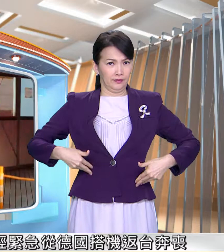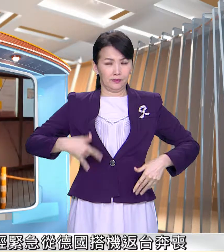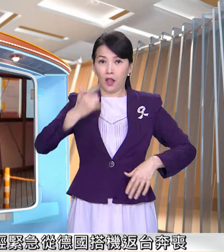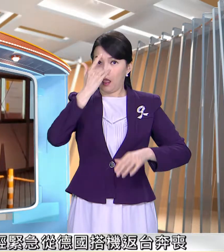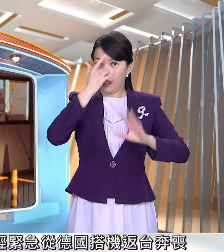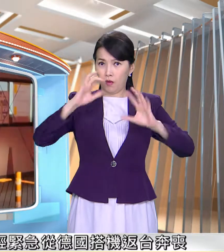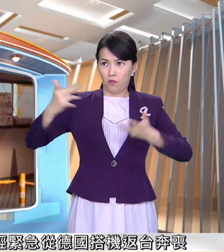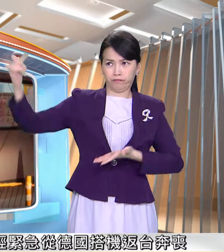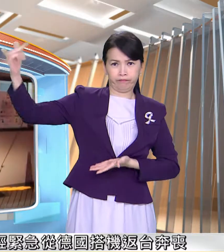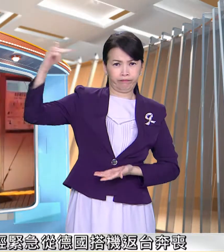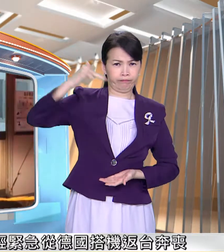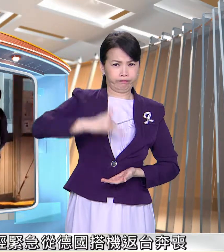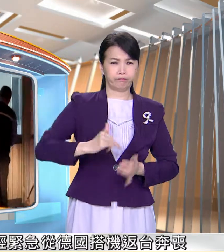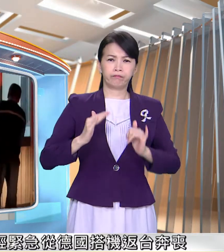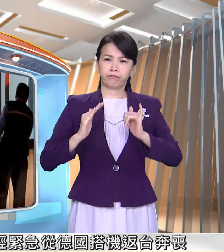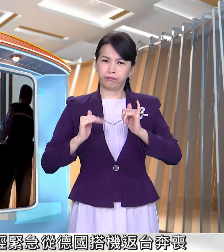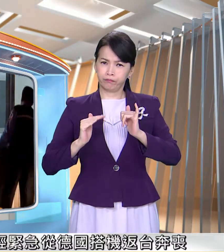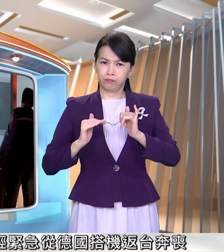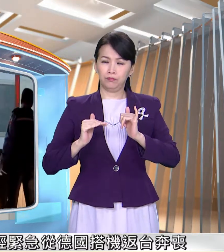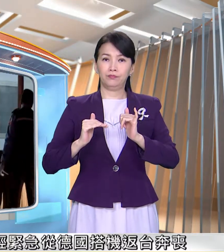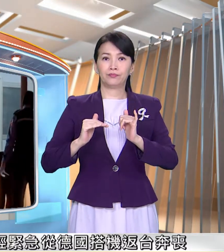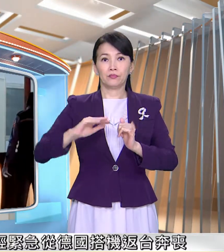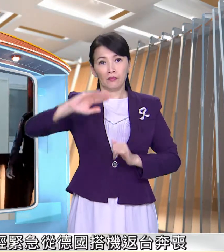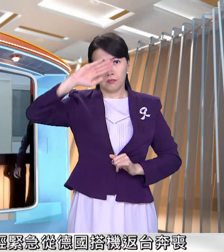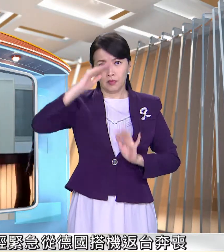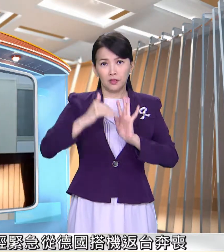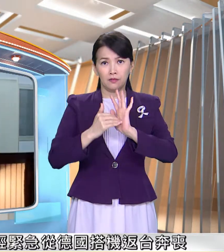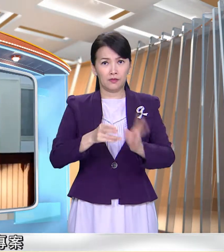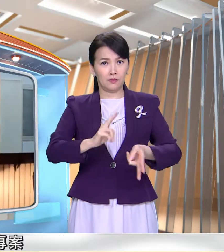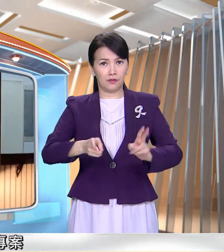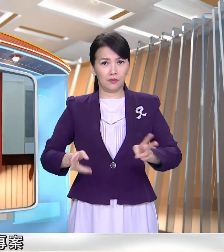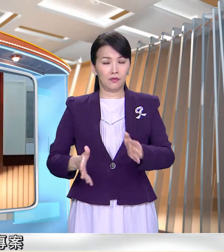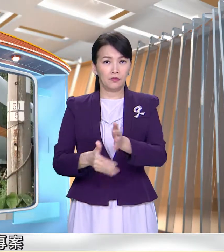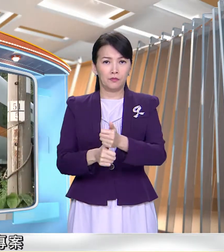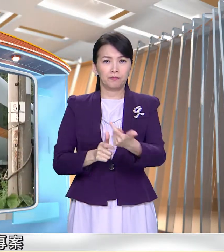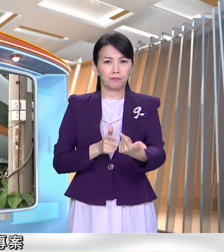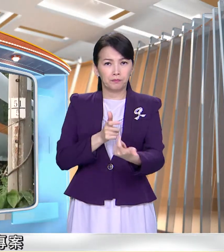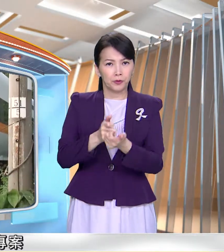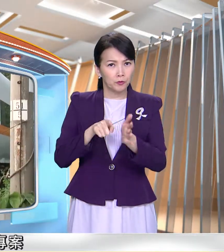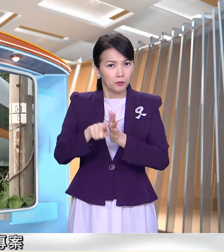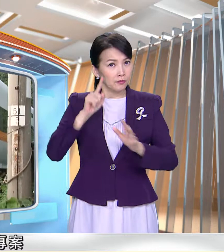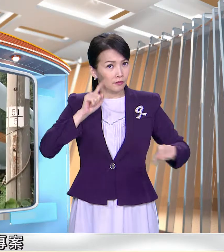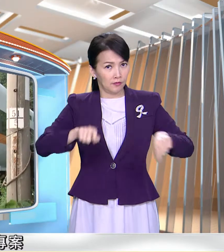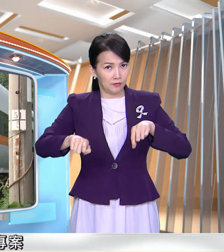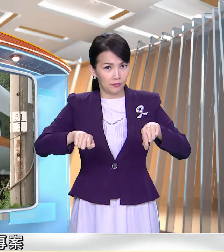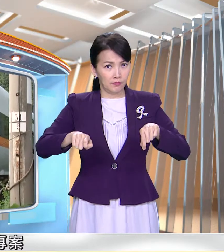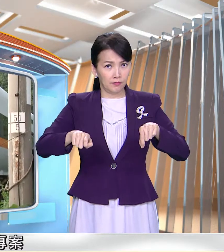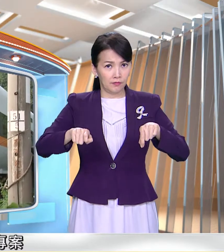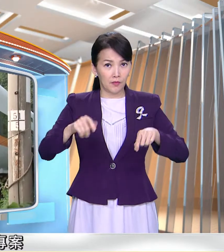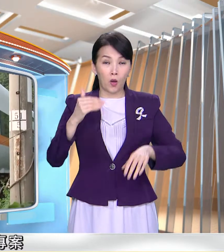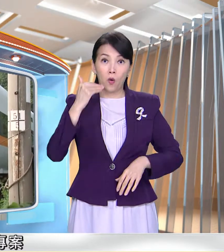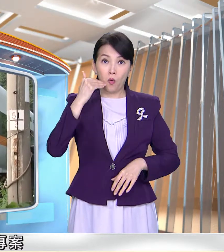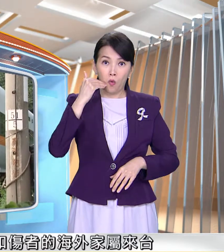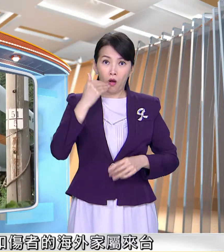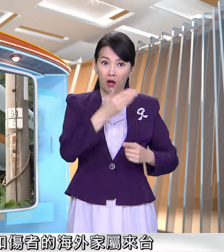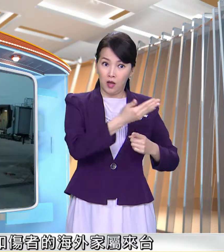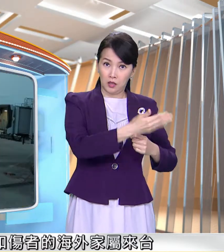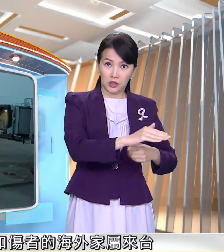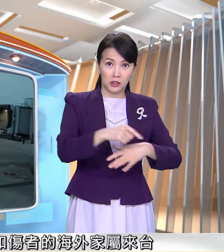紧急从德国搭机返台奔丧。指挥中心启动专案，如果是罹